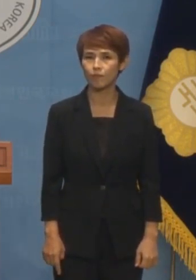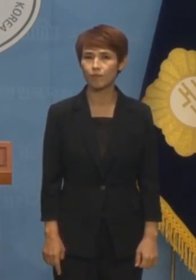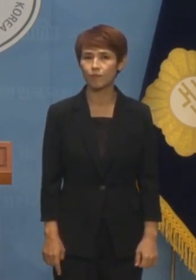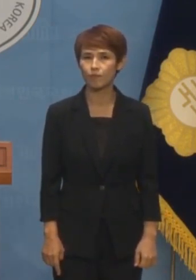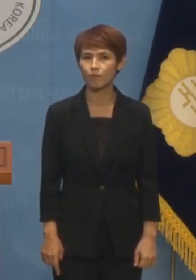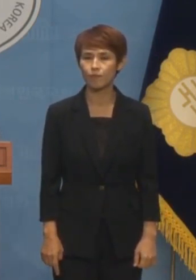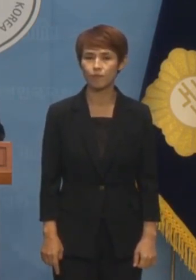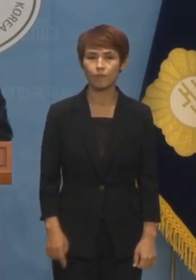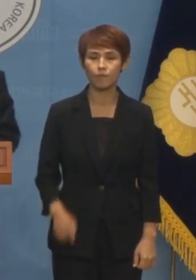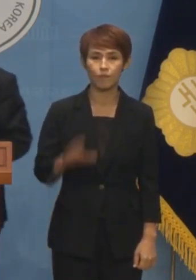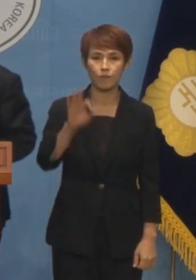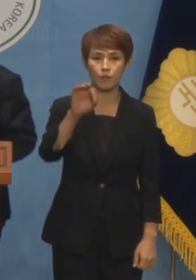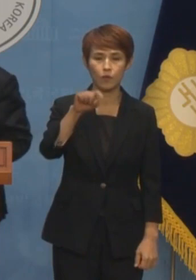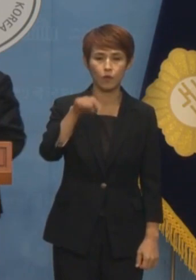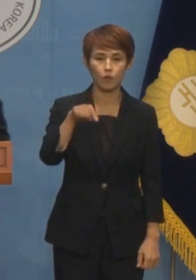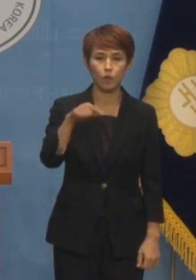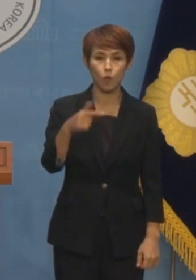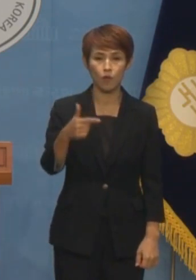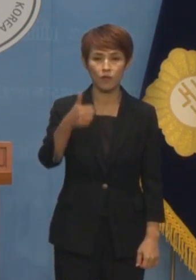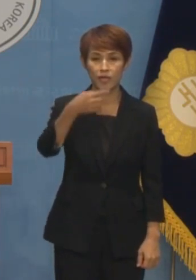후보 지지 선언을 해주시겠습니다.